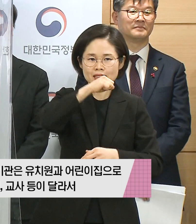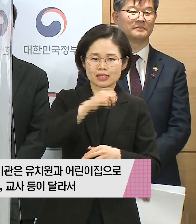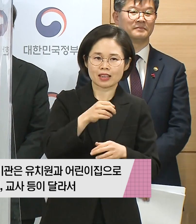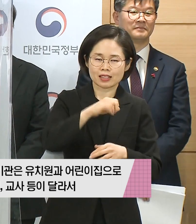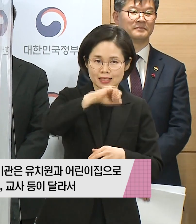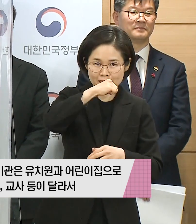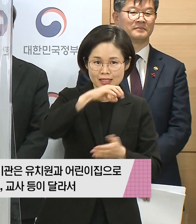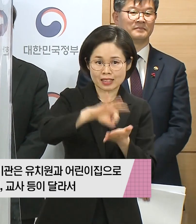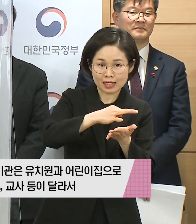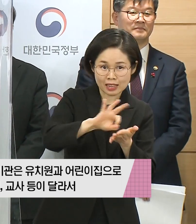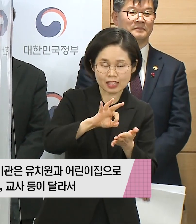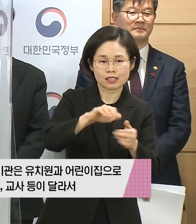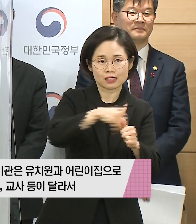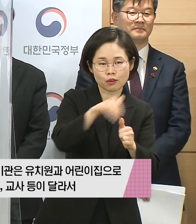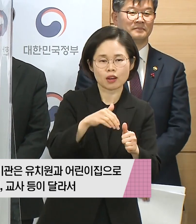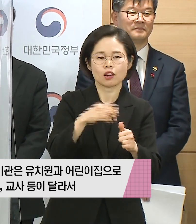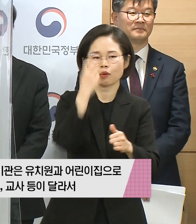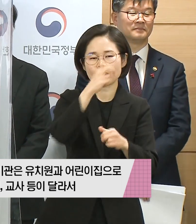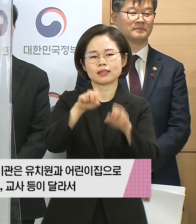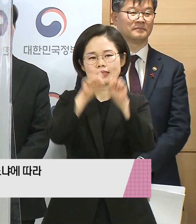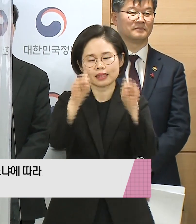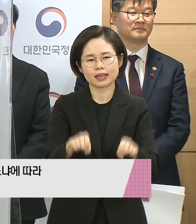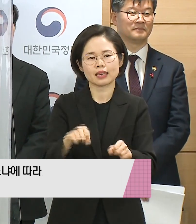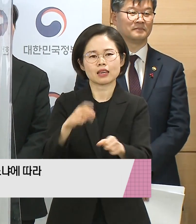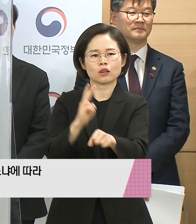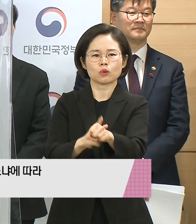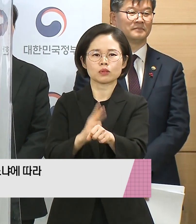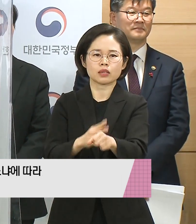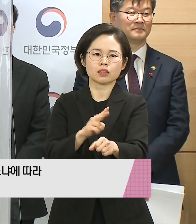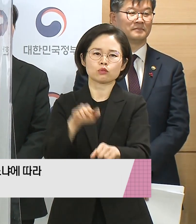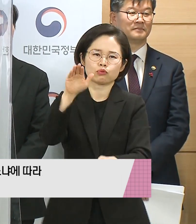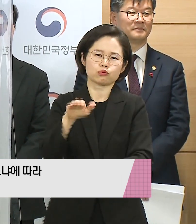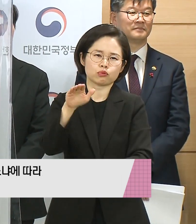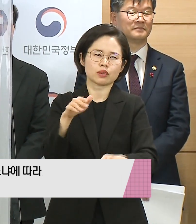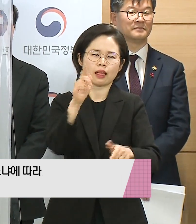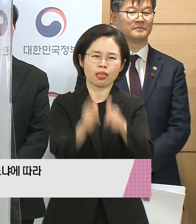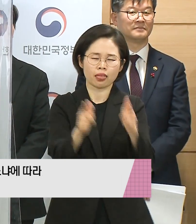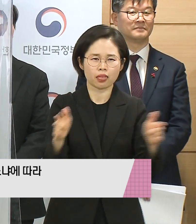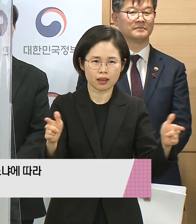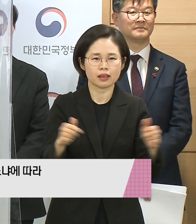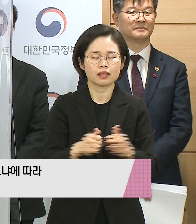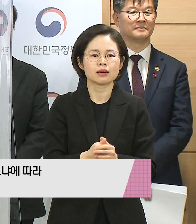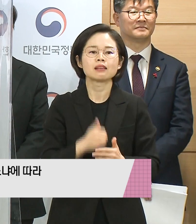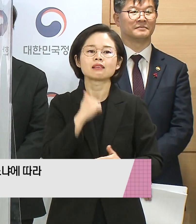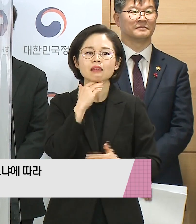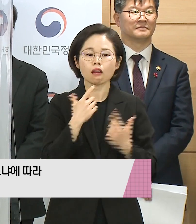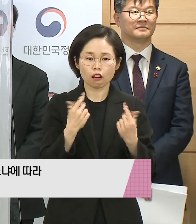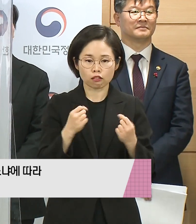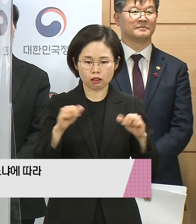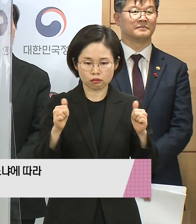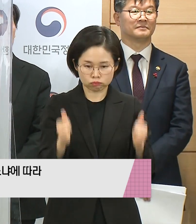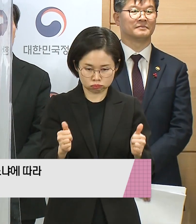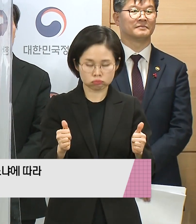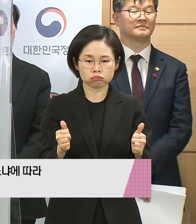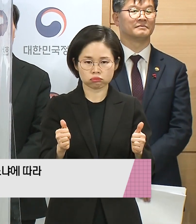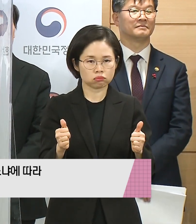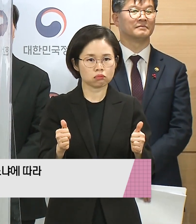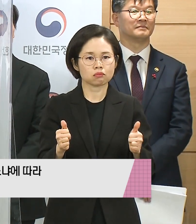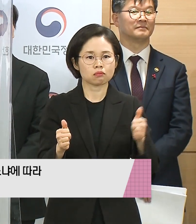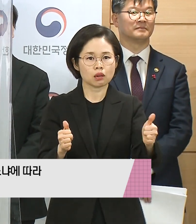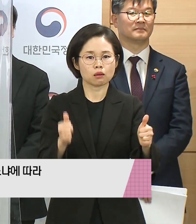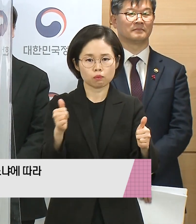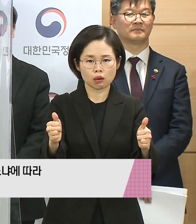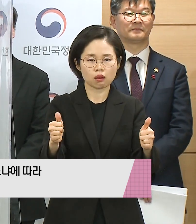관리 체계, 교사 등이 달라서 같은 나이의 아이여도 어느 기관을 다니느냐에